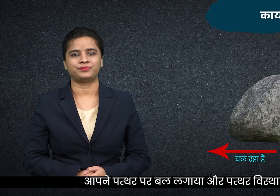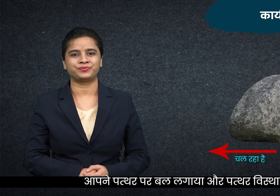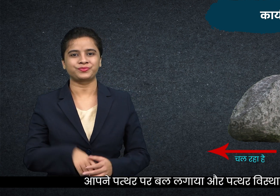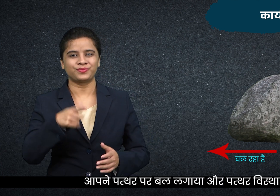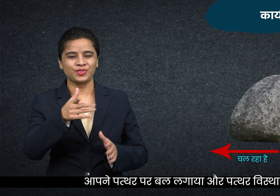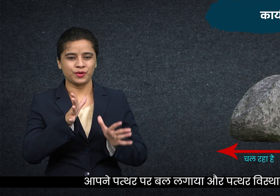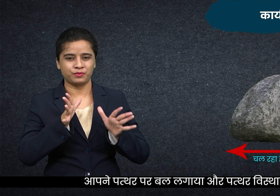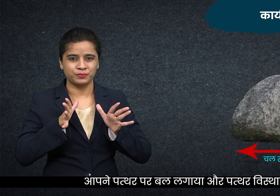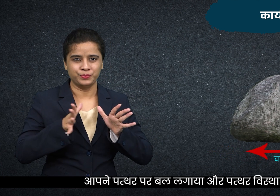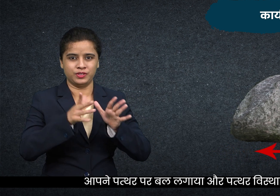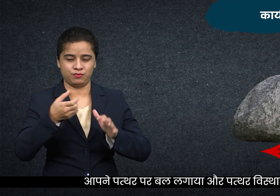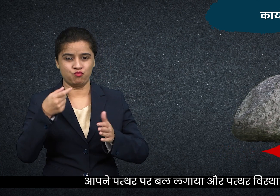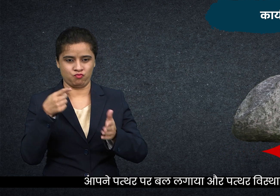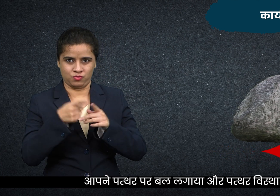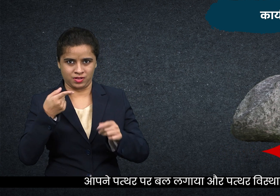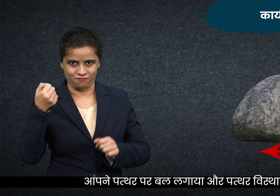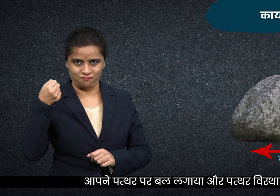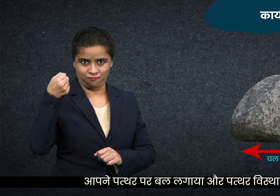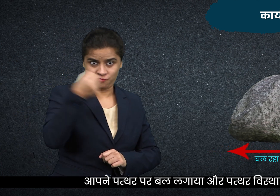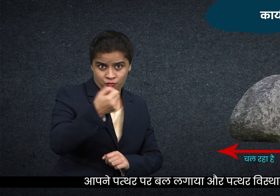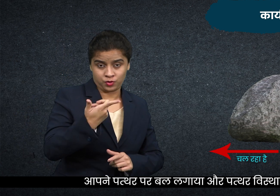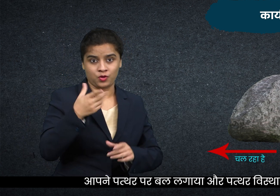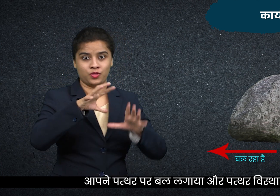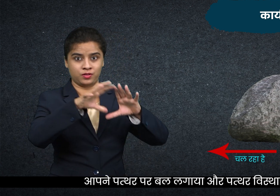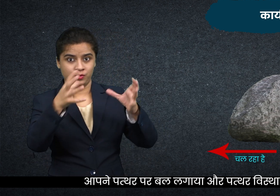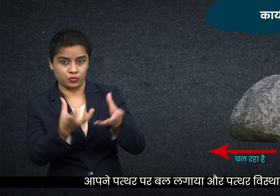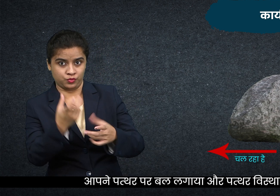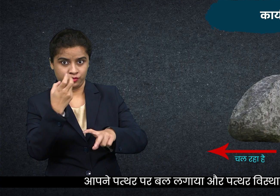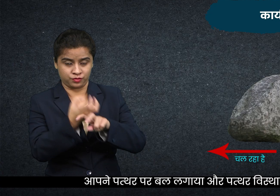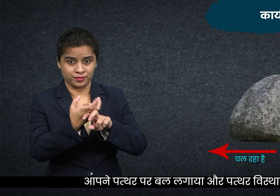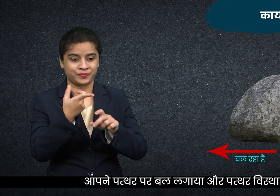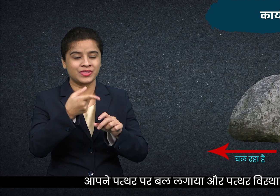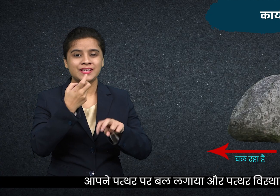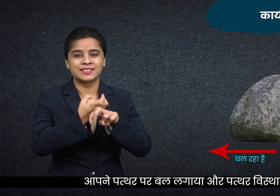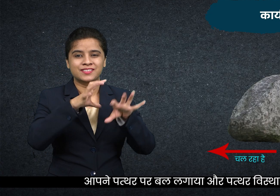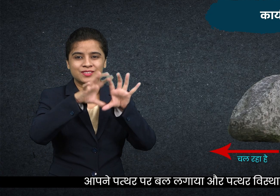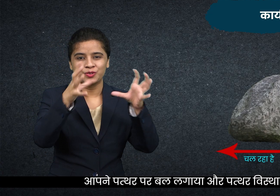आपने पत्थर पर बल लगाया और पत्थर विस्थापित हो गया।